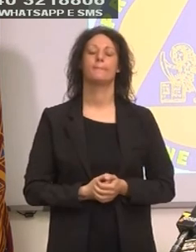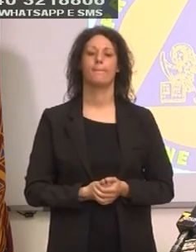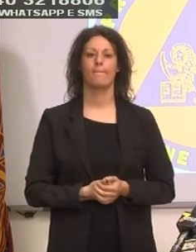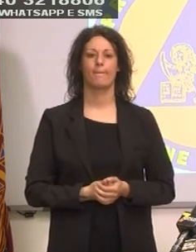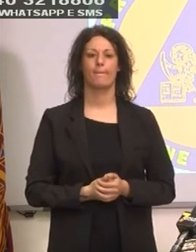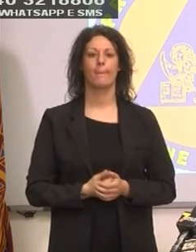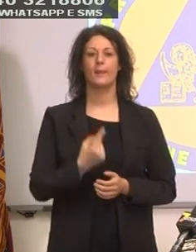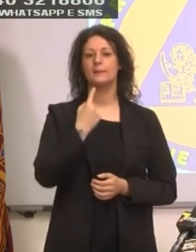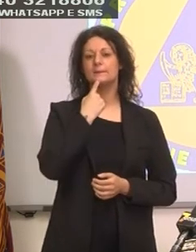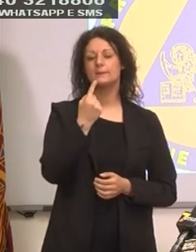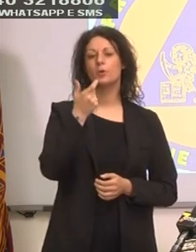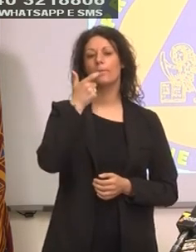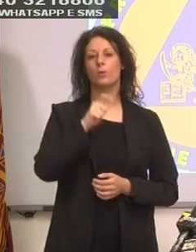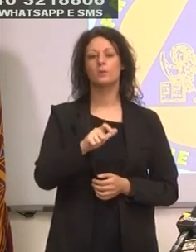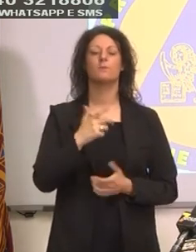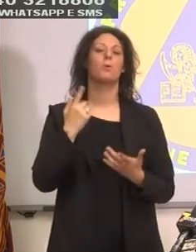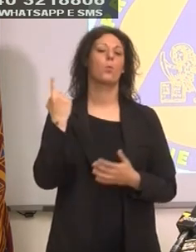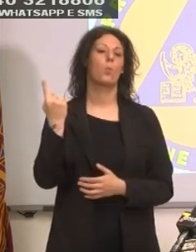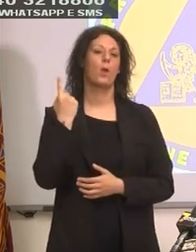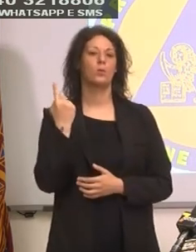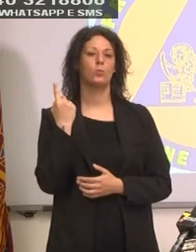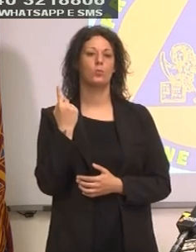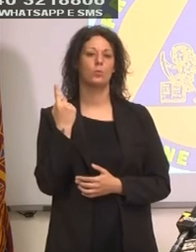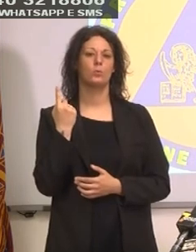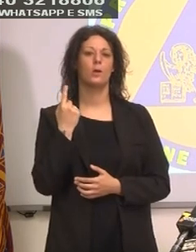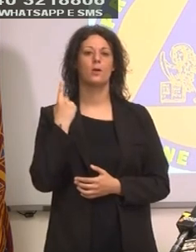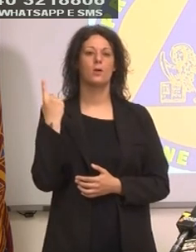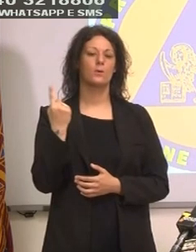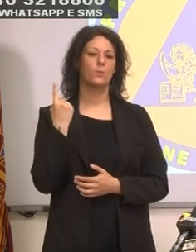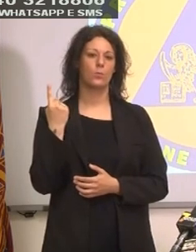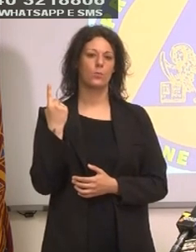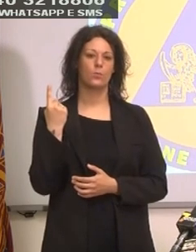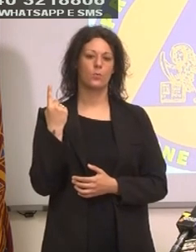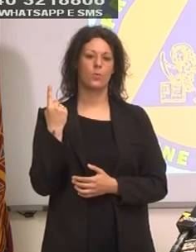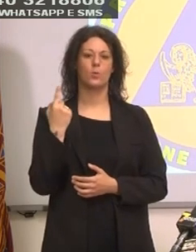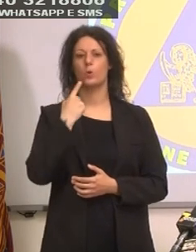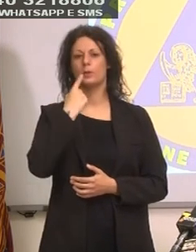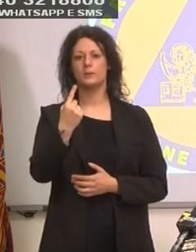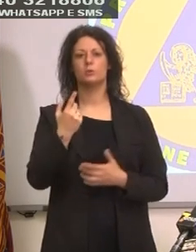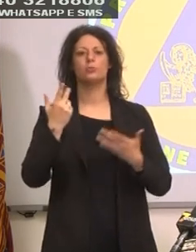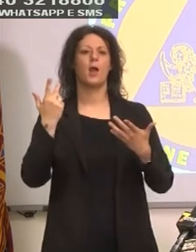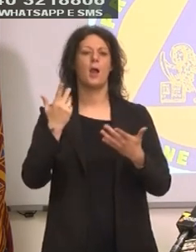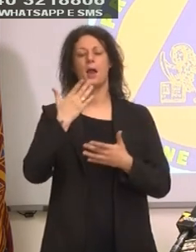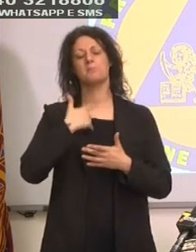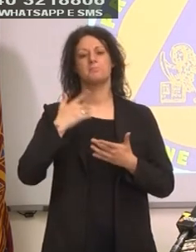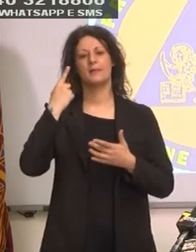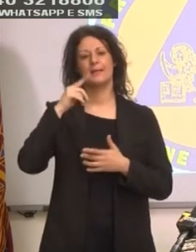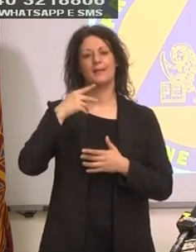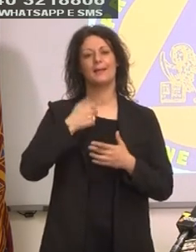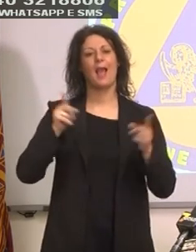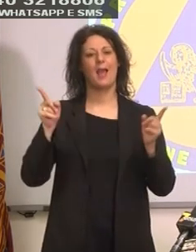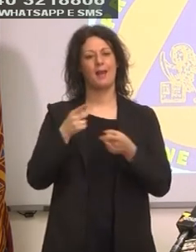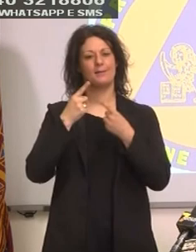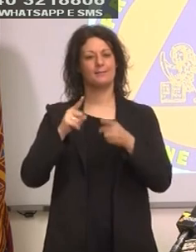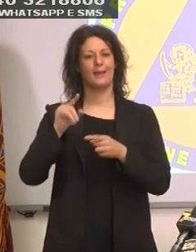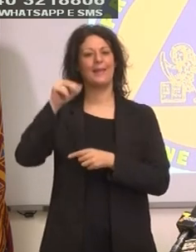che sventolano tutti in ogni istante cantano l'inno d'Italia, sventolano il